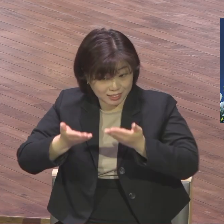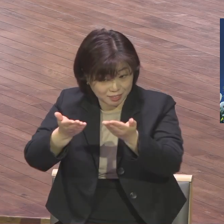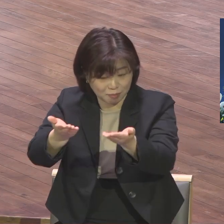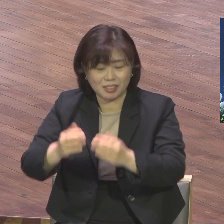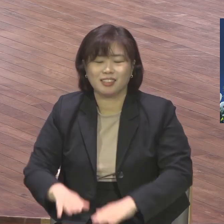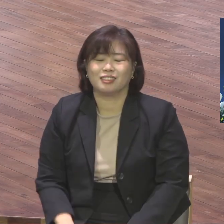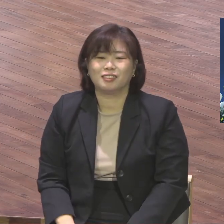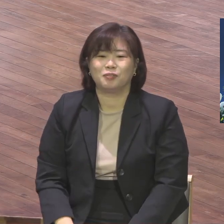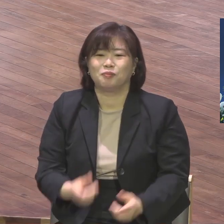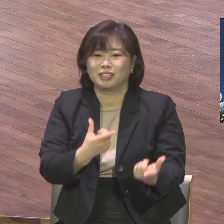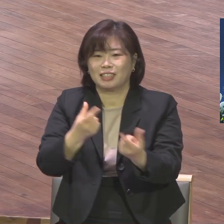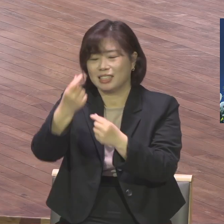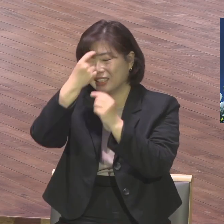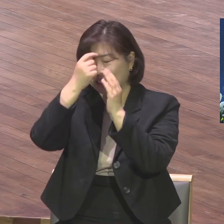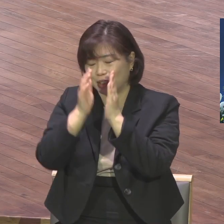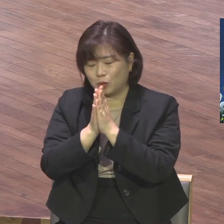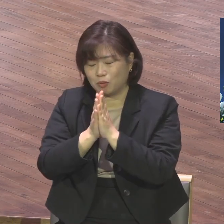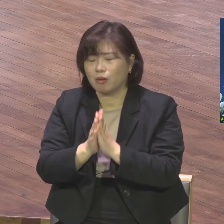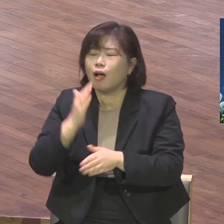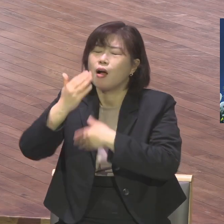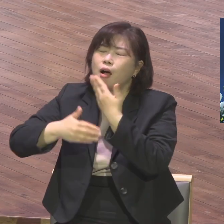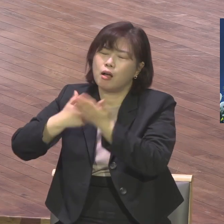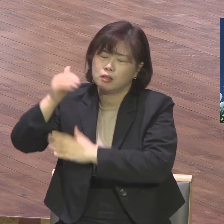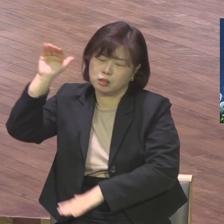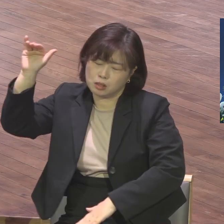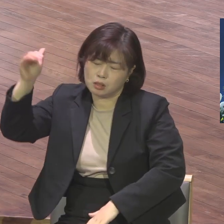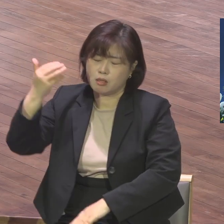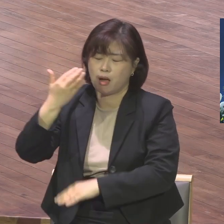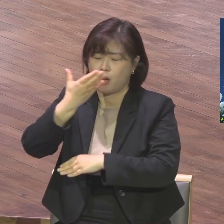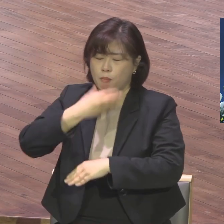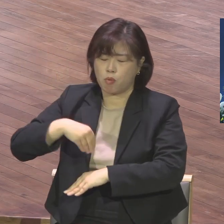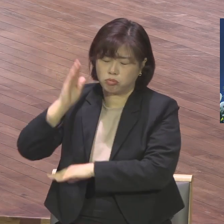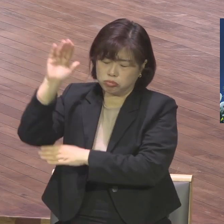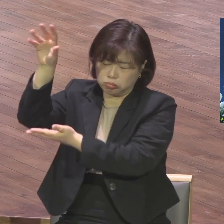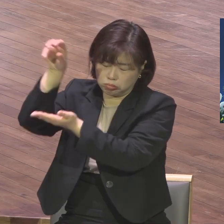모든 성도들 복음 들었습니다. 이 능력 있는 복음